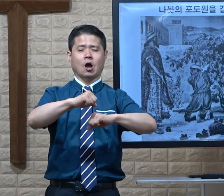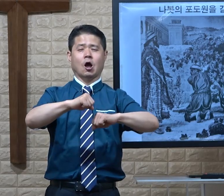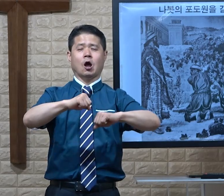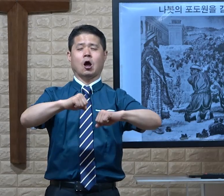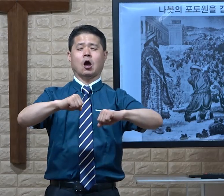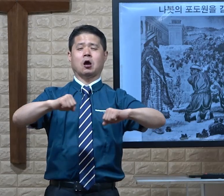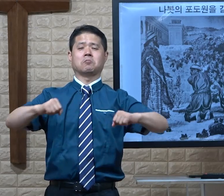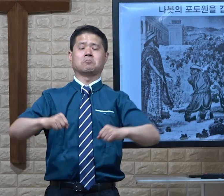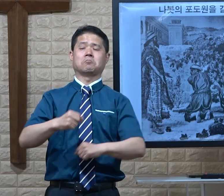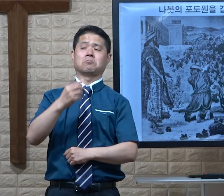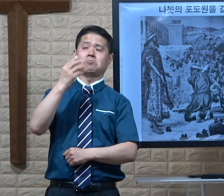그 왕이